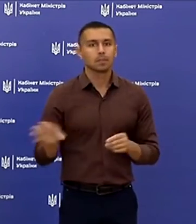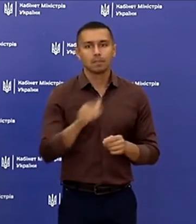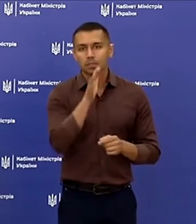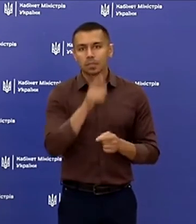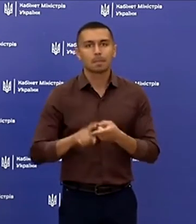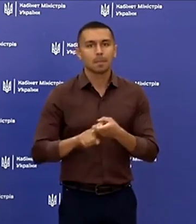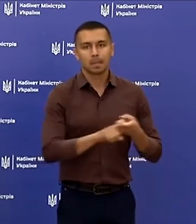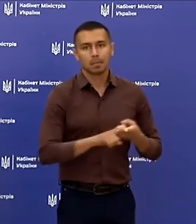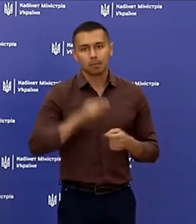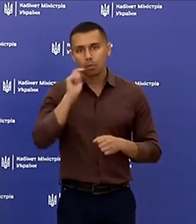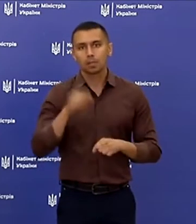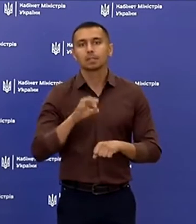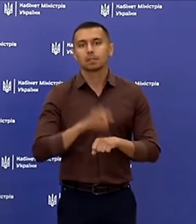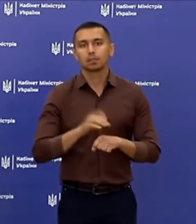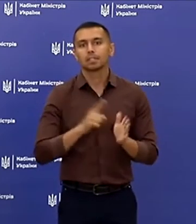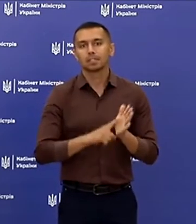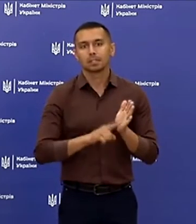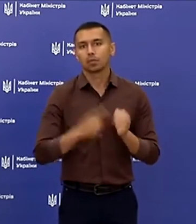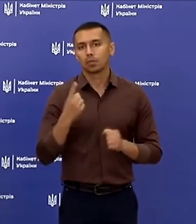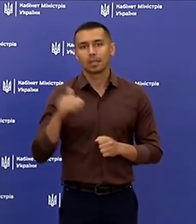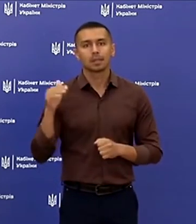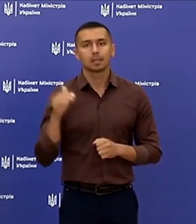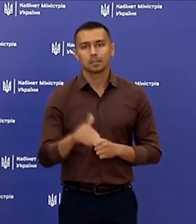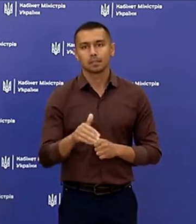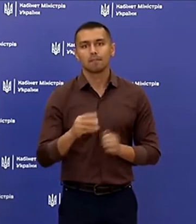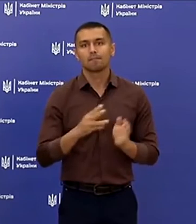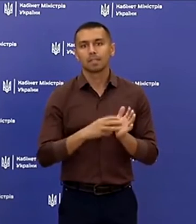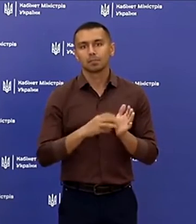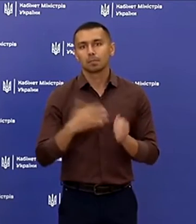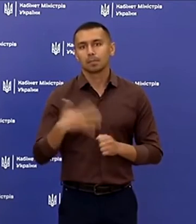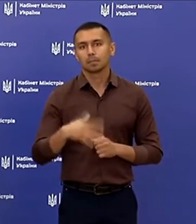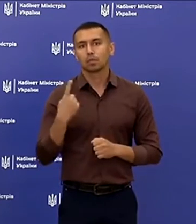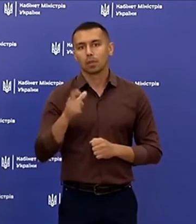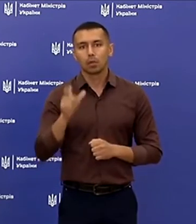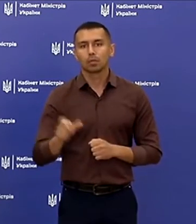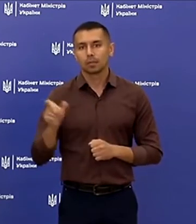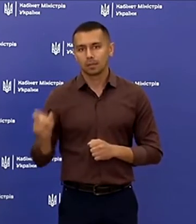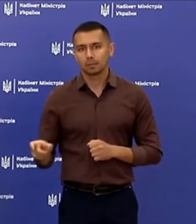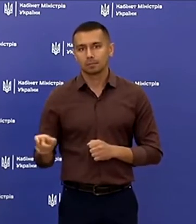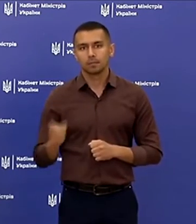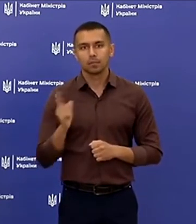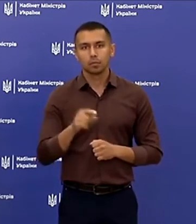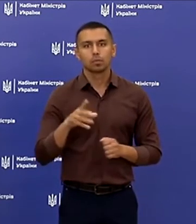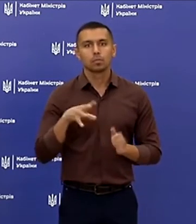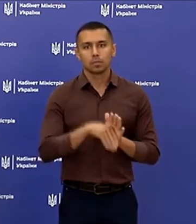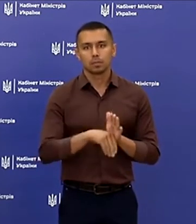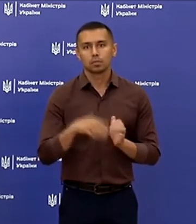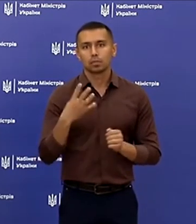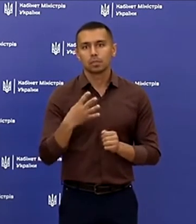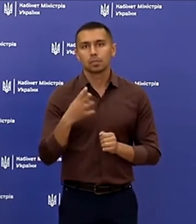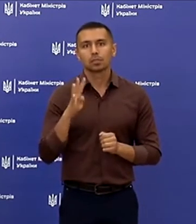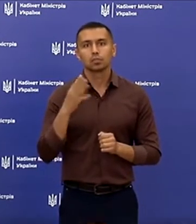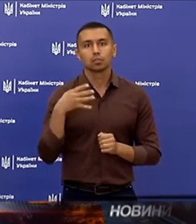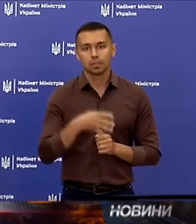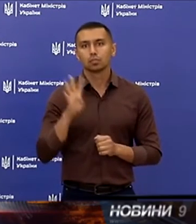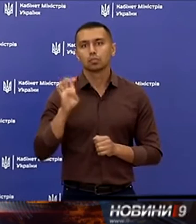час пандемії в Україні захворіло 61 851 людина, в тому числі